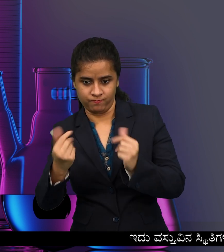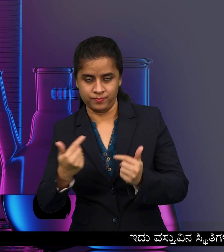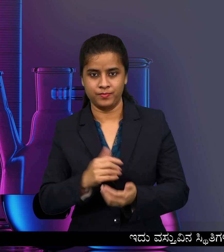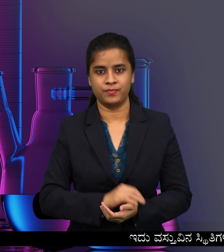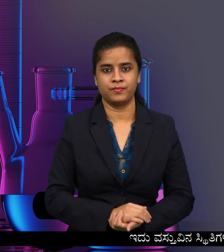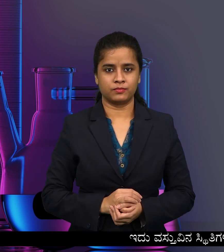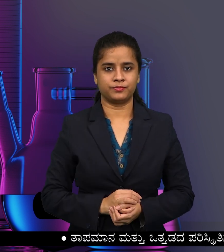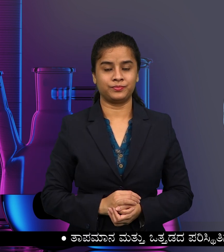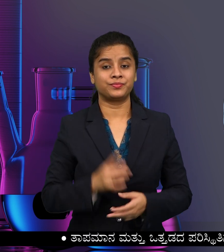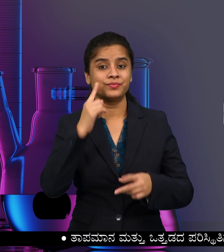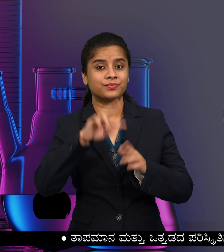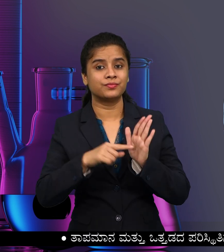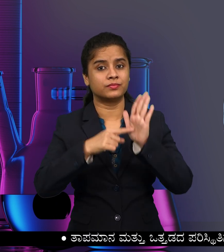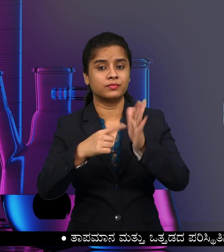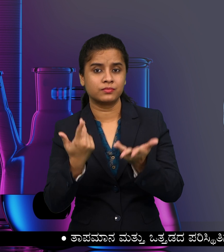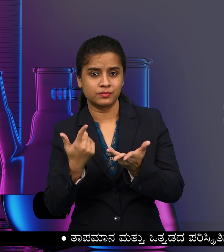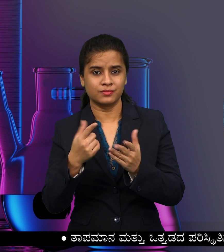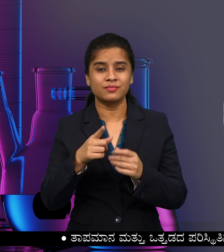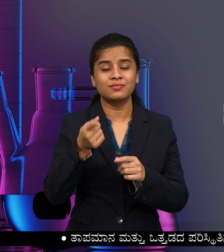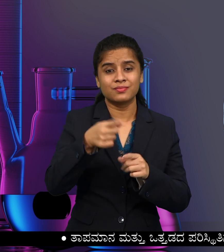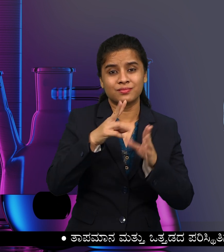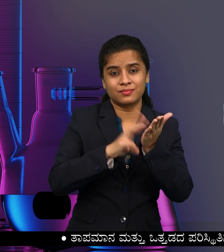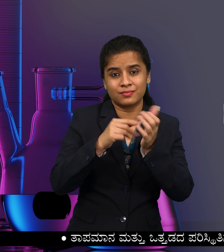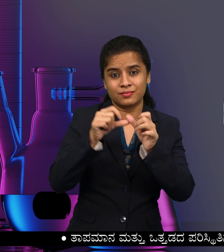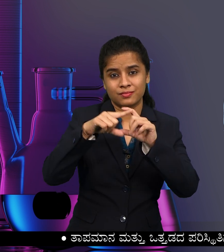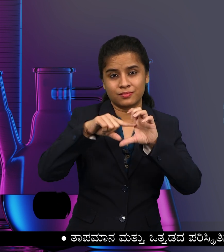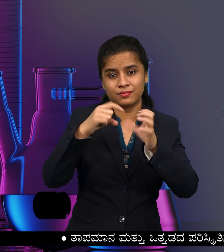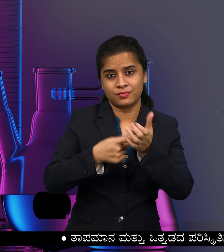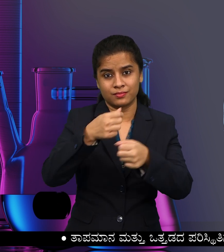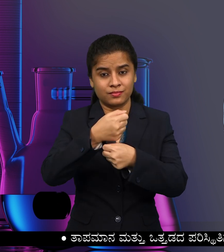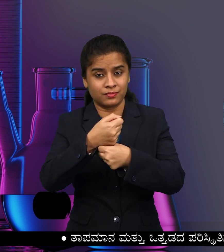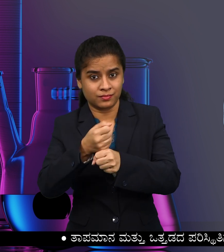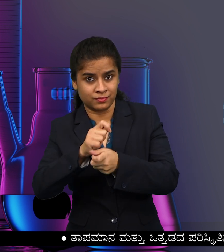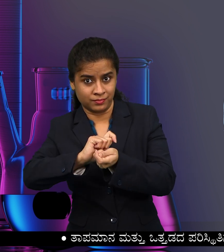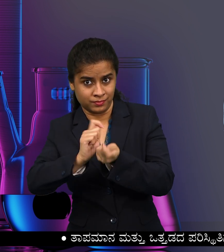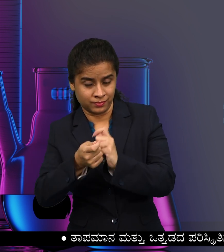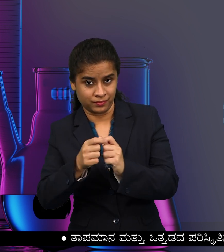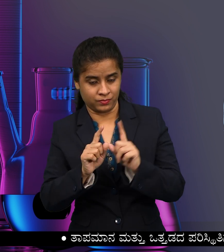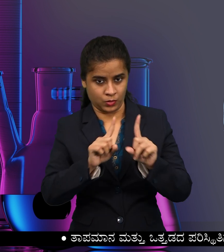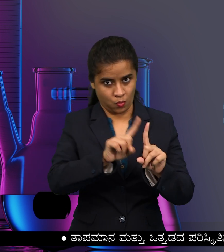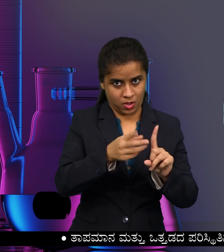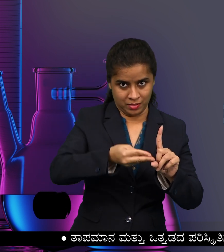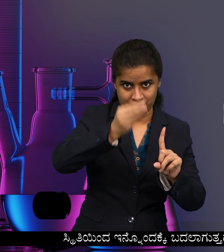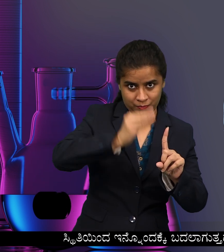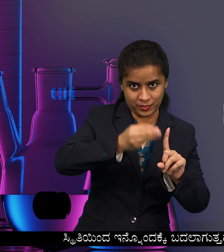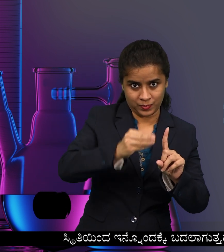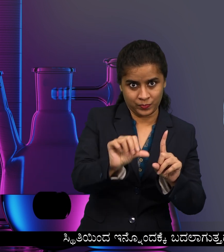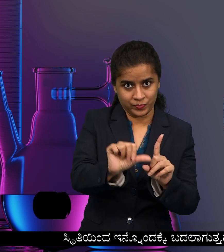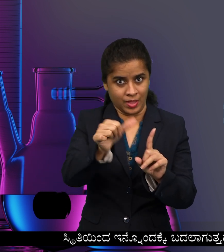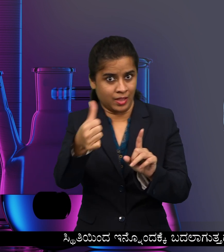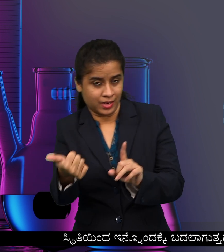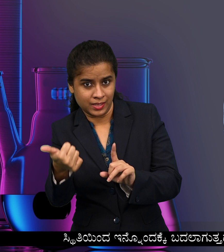ಪರಿವರ್ತನೆಯಿಂದಾಗಿ. ತಾಪಮಾನ ಮತ್ತು ಒತ್ತಡದ ಪರಿಸ್ಥಿತಿಗಳನ್ನು ಬದಲಾಯಿಸುವ ಮೂಲಕ ವಸ್ತುವು ಒಂದು